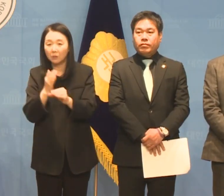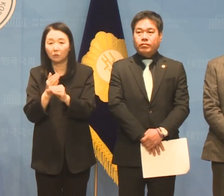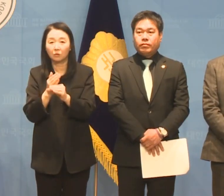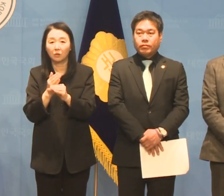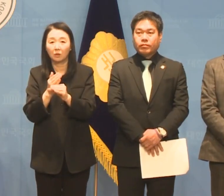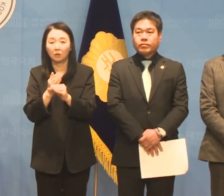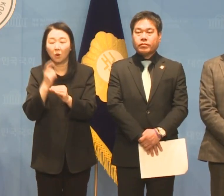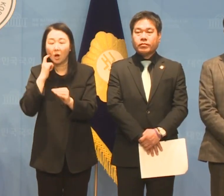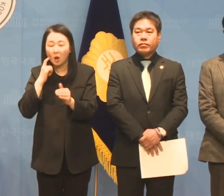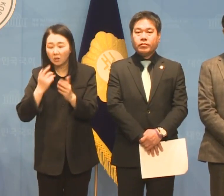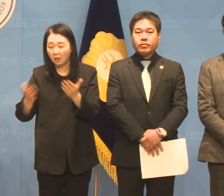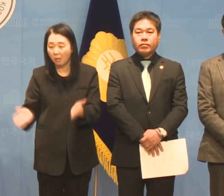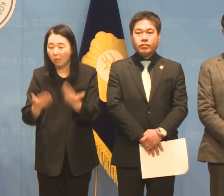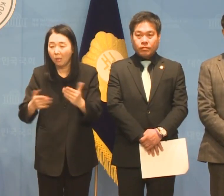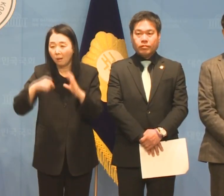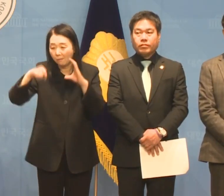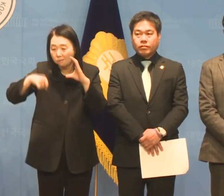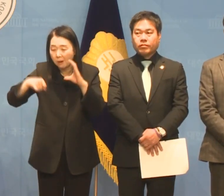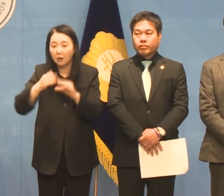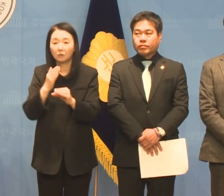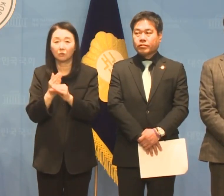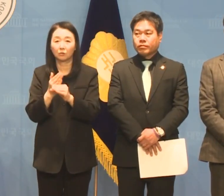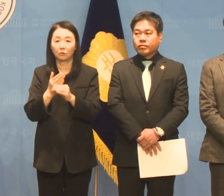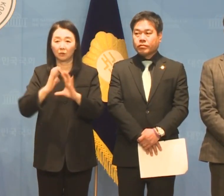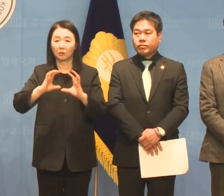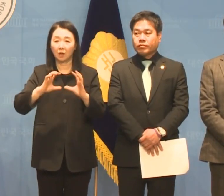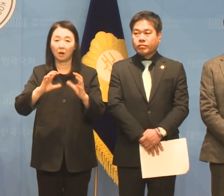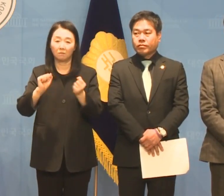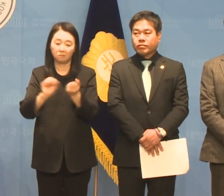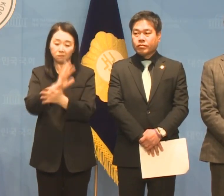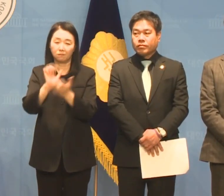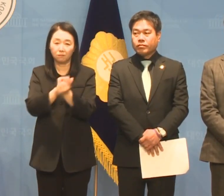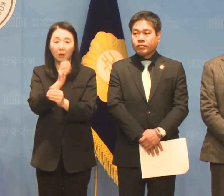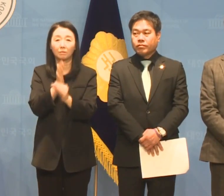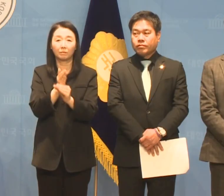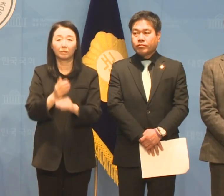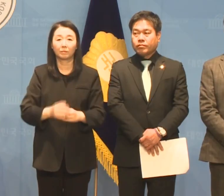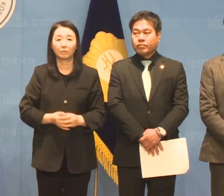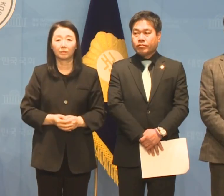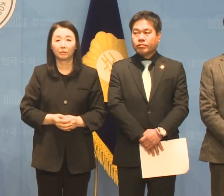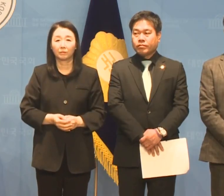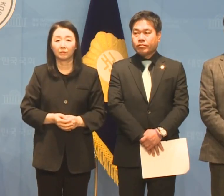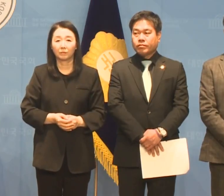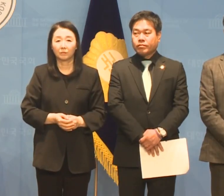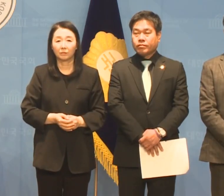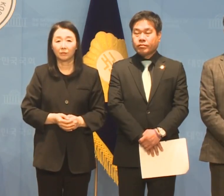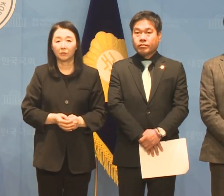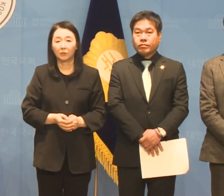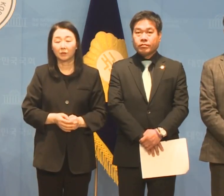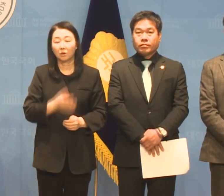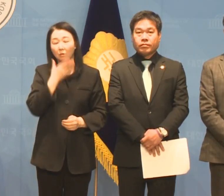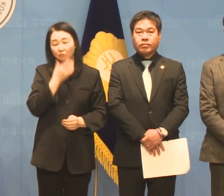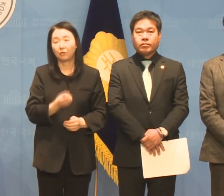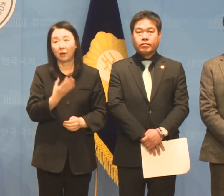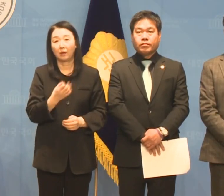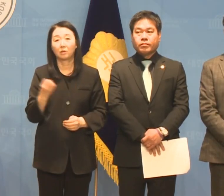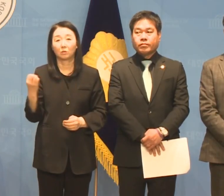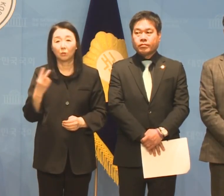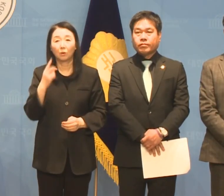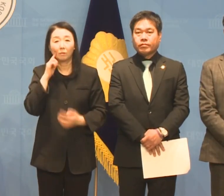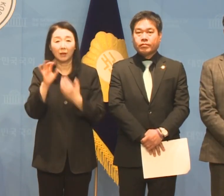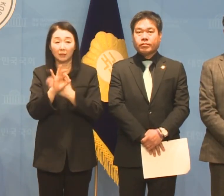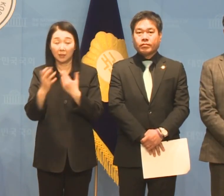거짓된 선동으로 제2의 내란 국헌문란을 일으키려는 시도들을 하고 있습니다. 매우 불행한 일이고 만약에 이런